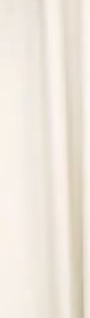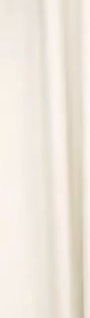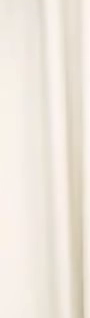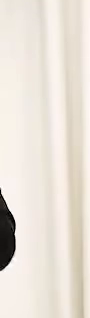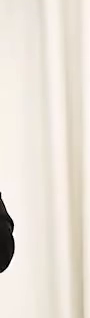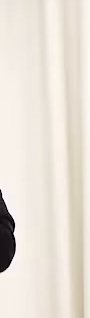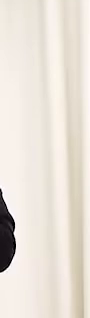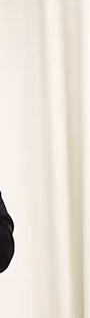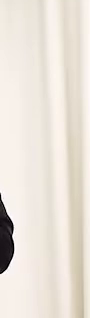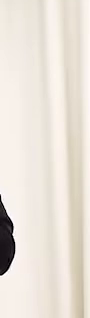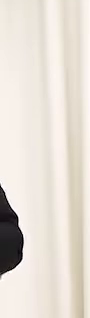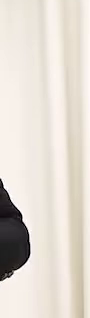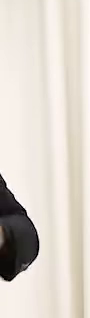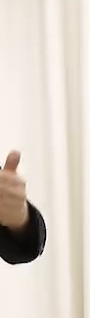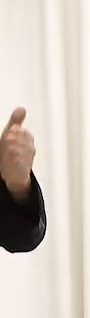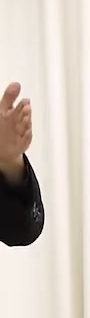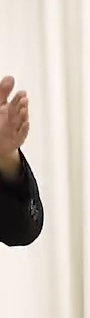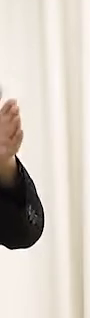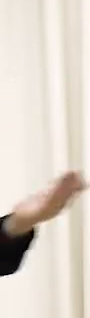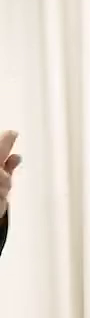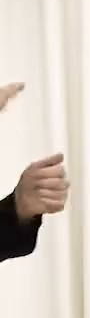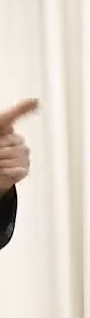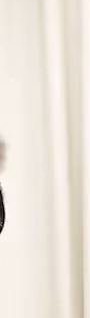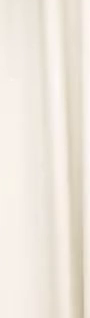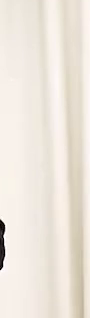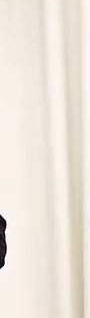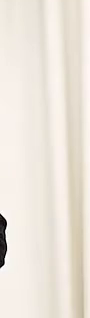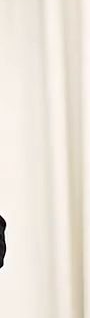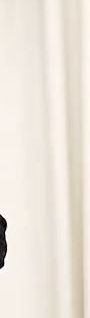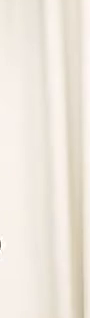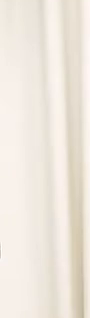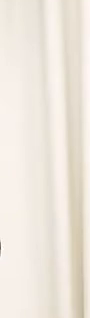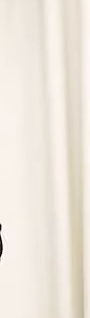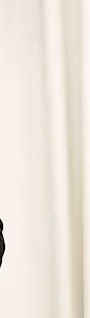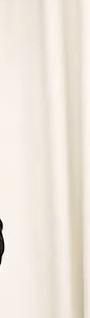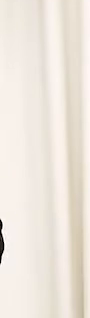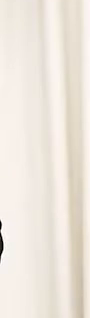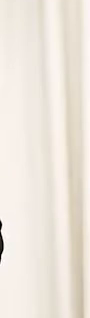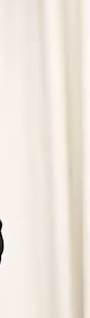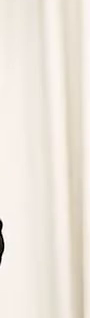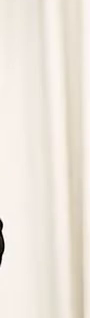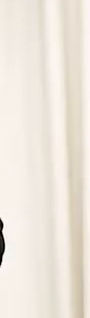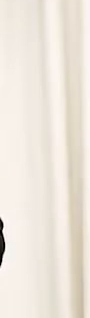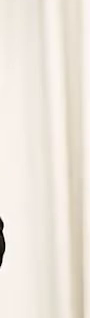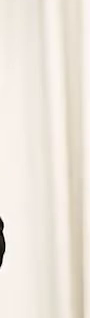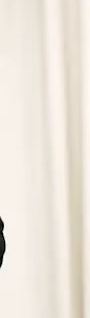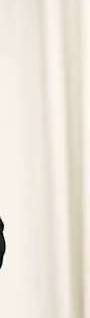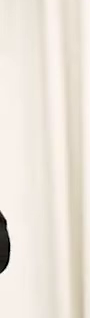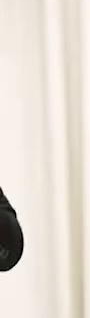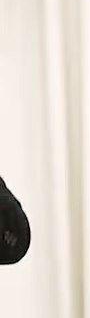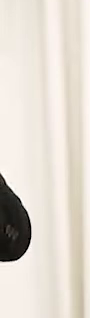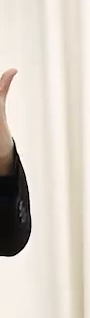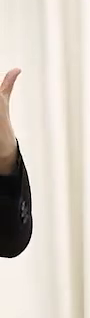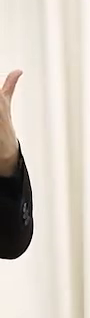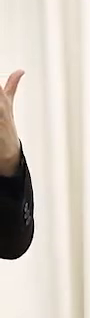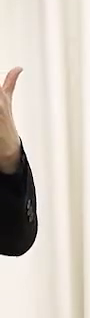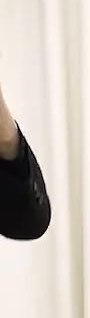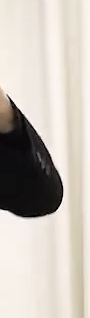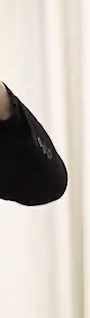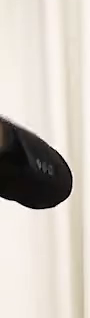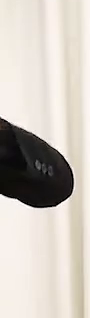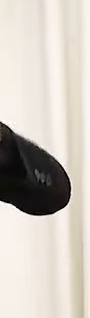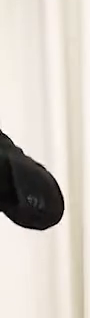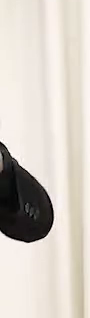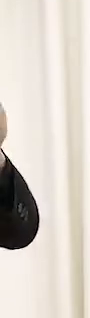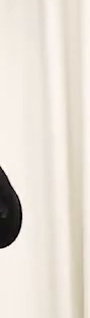했었는데 사실 이렇게 진행하기에는 모두를 다 저희가 지원해주기 매우 어려움이 있더라고요. 저희가 이제 프로그램을 한번 만들어서 책에 대해서